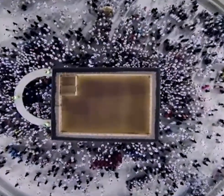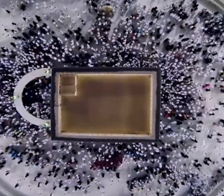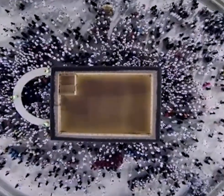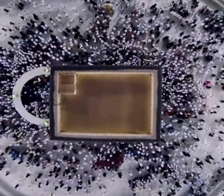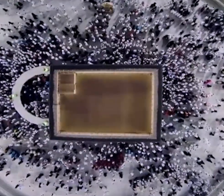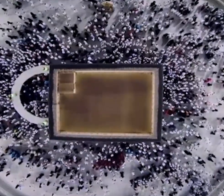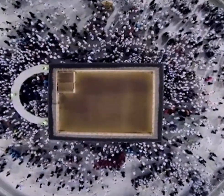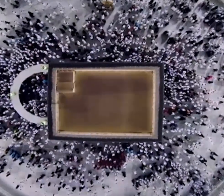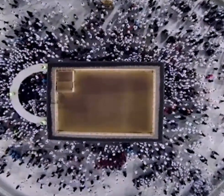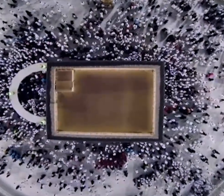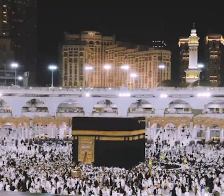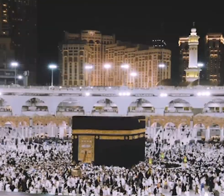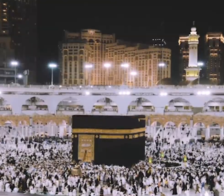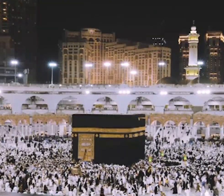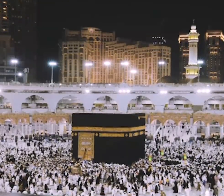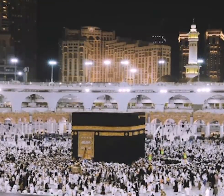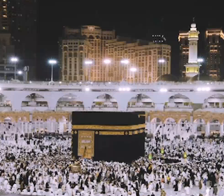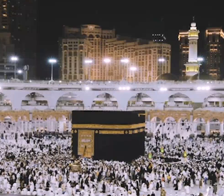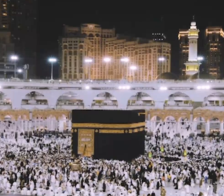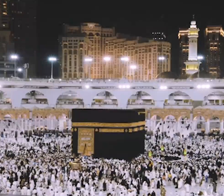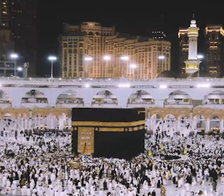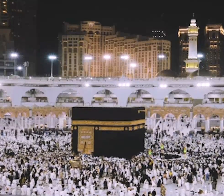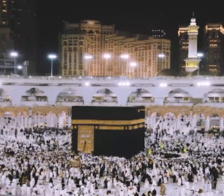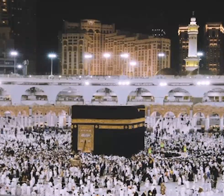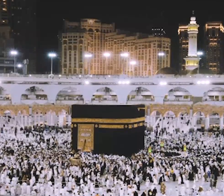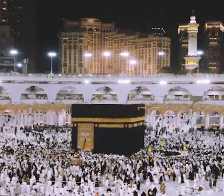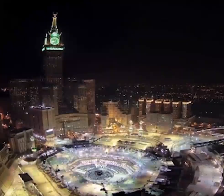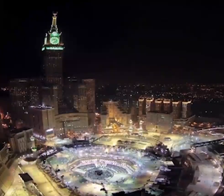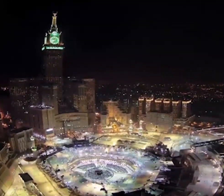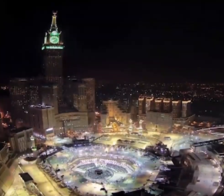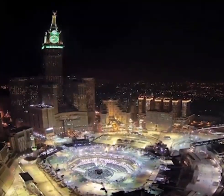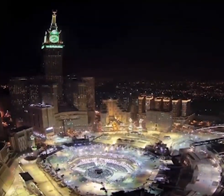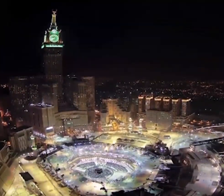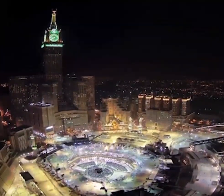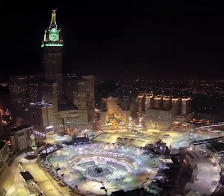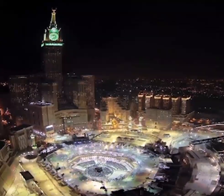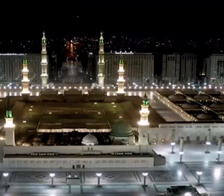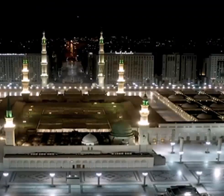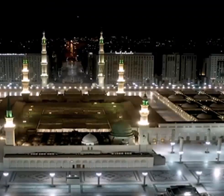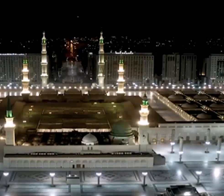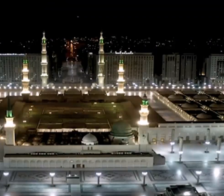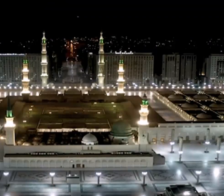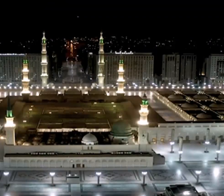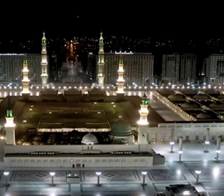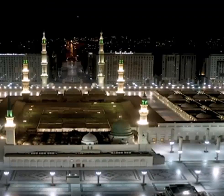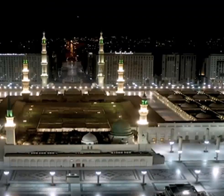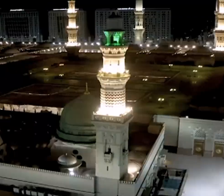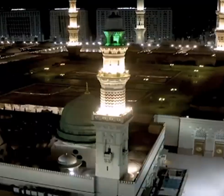من الشیطان الرجیم، بسم اللہ الرحمن الرحیم۔ الصلاة والسلام